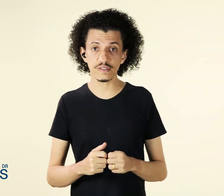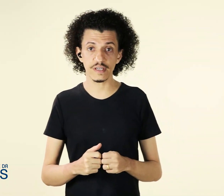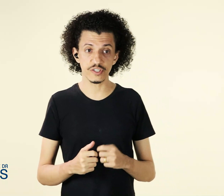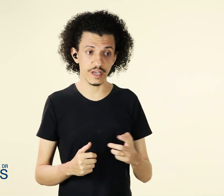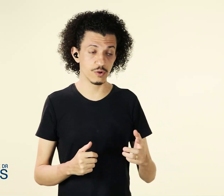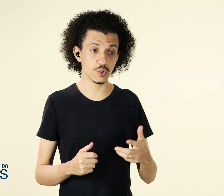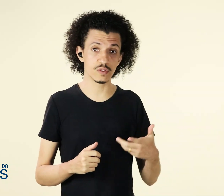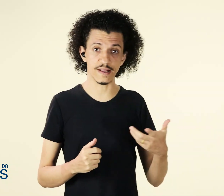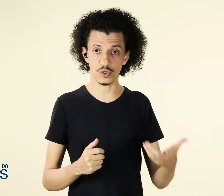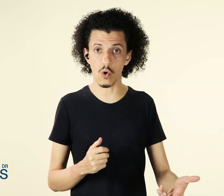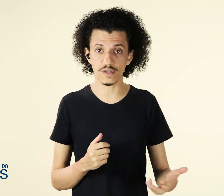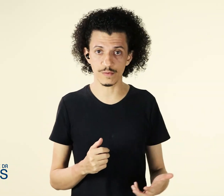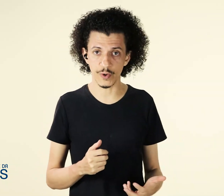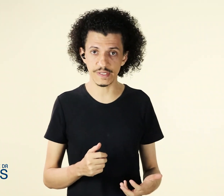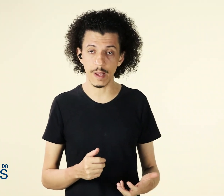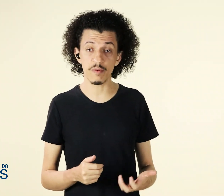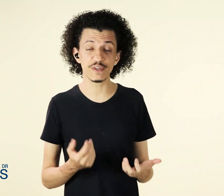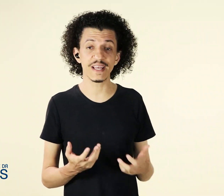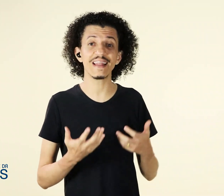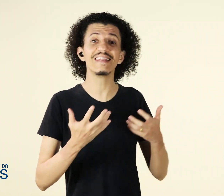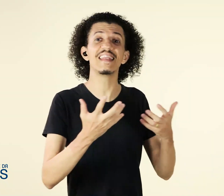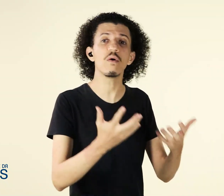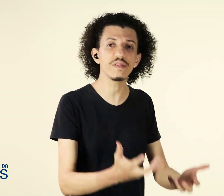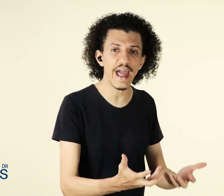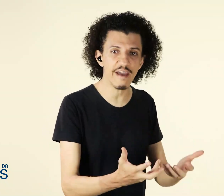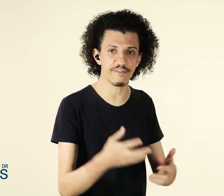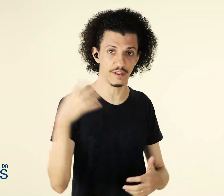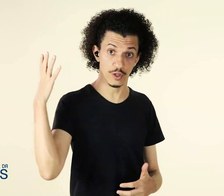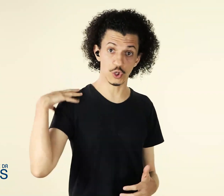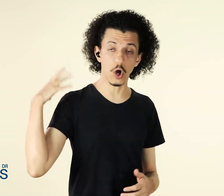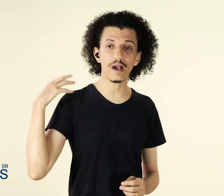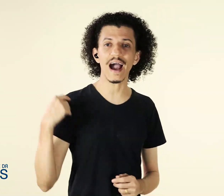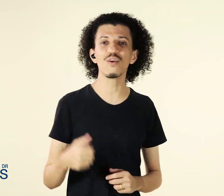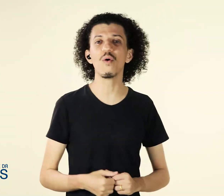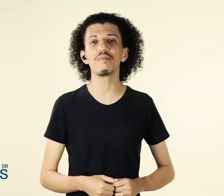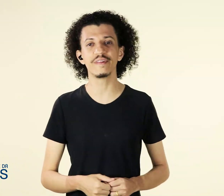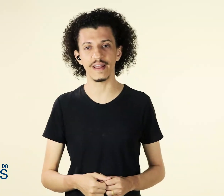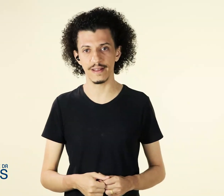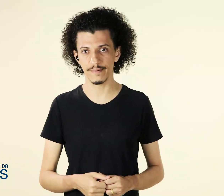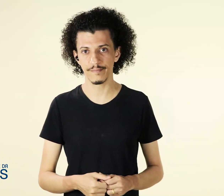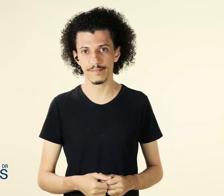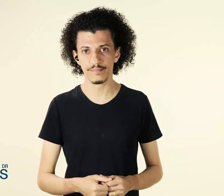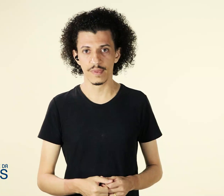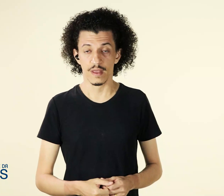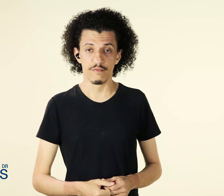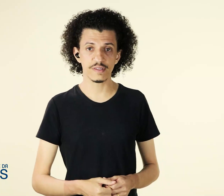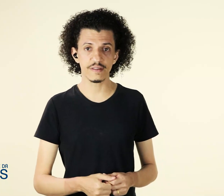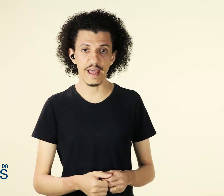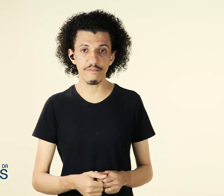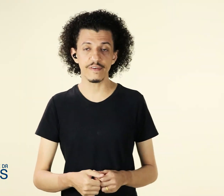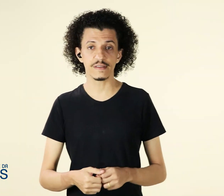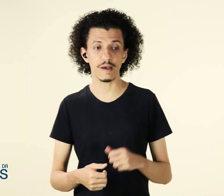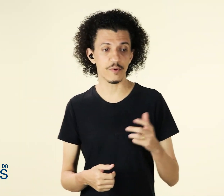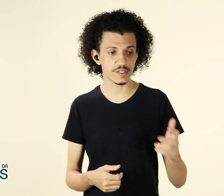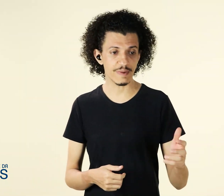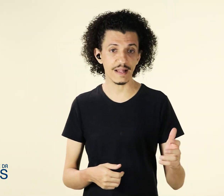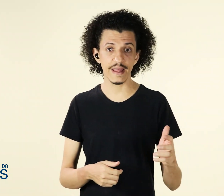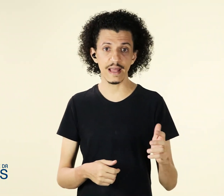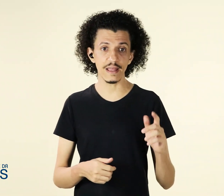você chega e o surdo está de costas, por exemplo, você não deve tocar no ombro dele. Você deve se aproximar dele